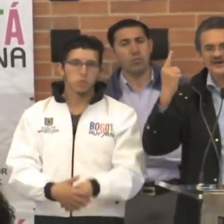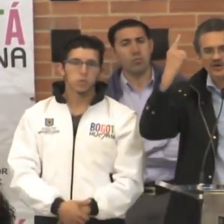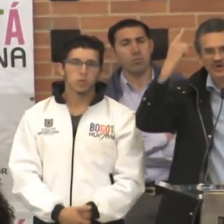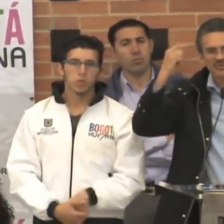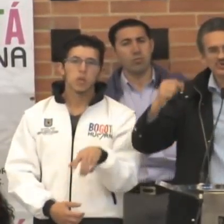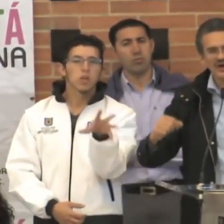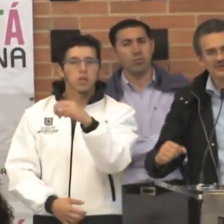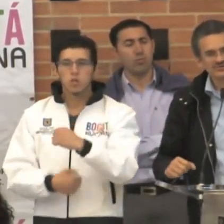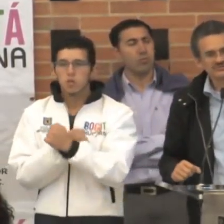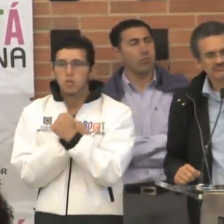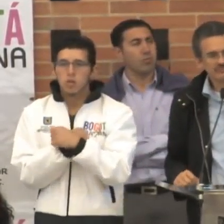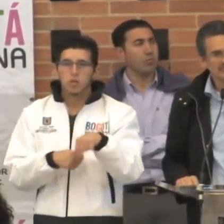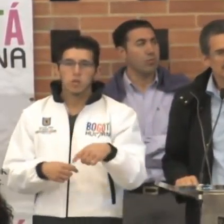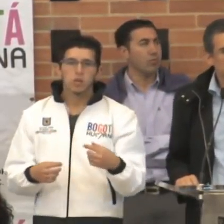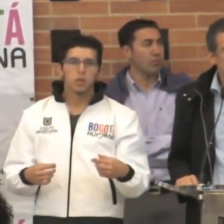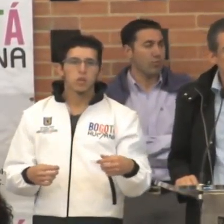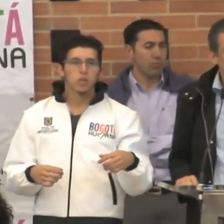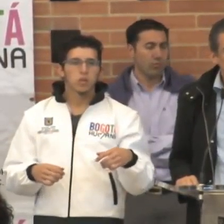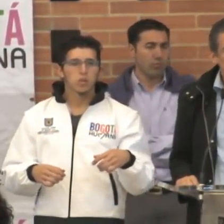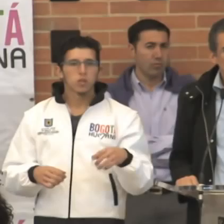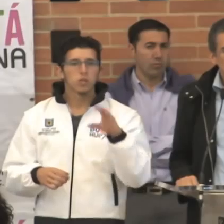a querernos como ciudadanos,